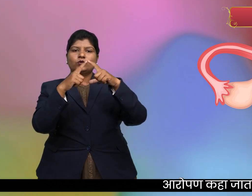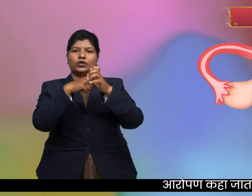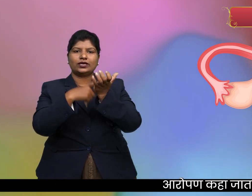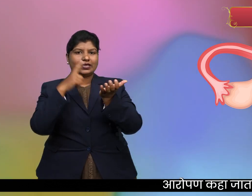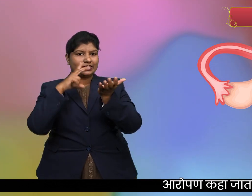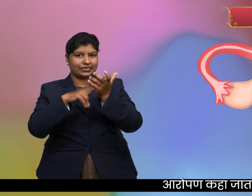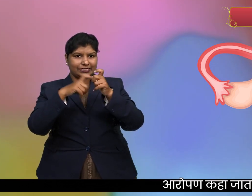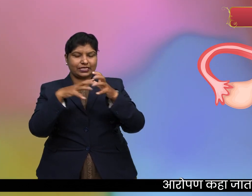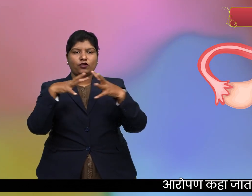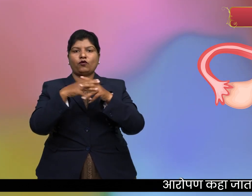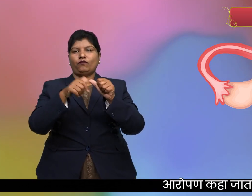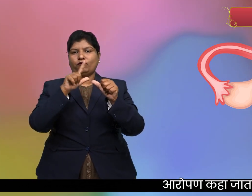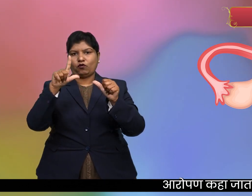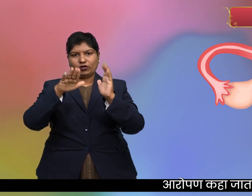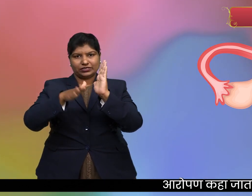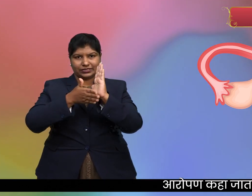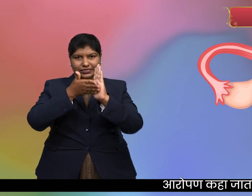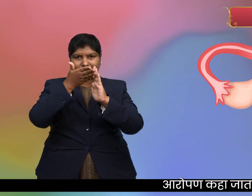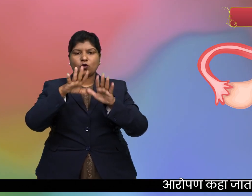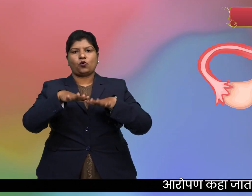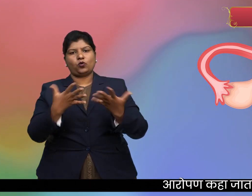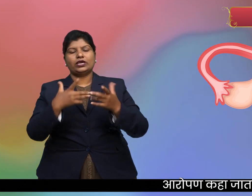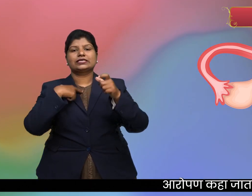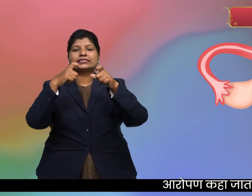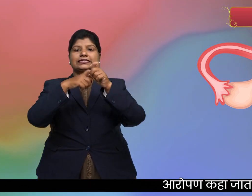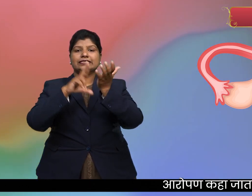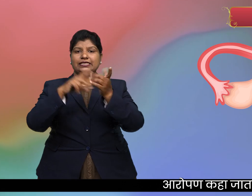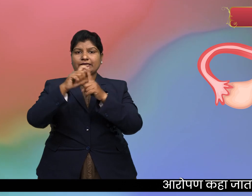आरोपण कहा जाता है।